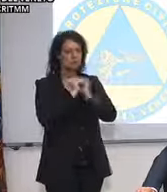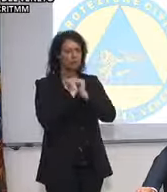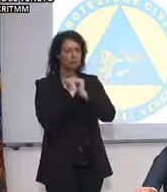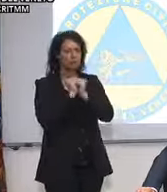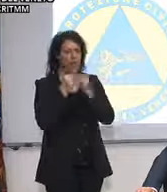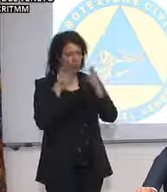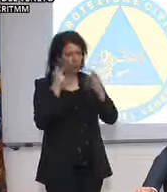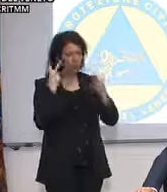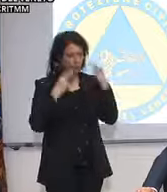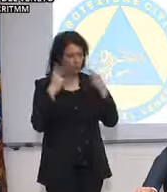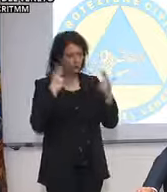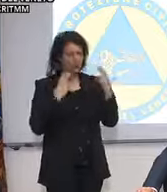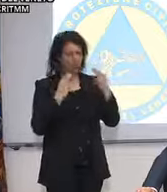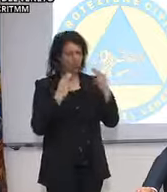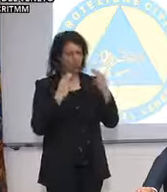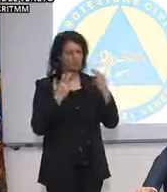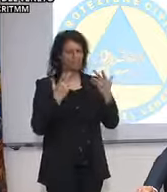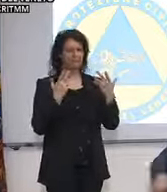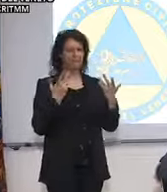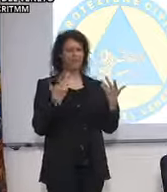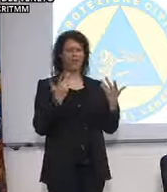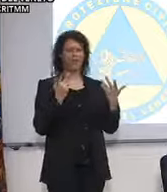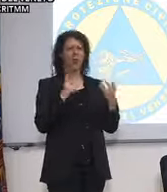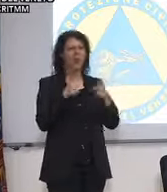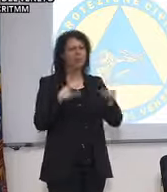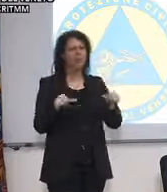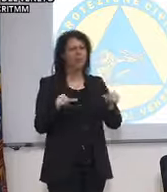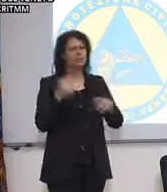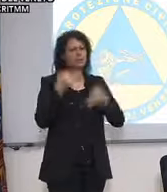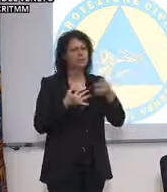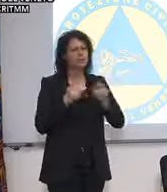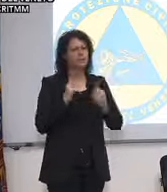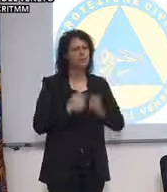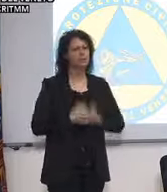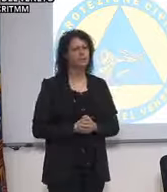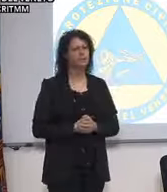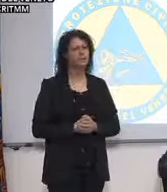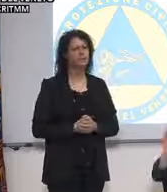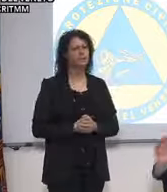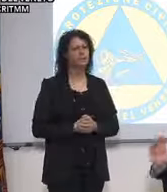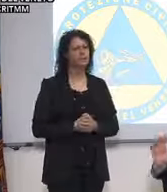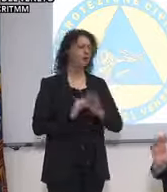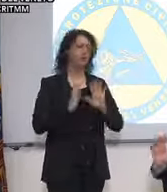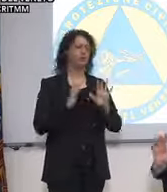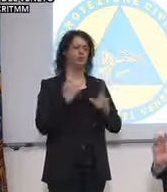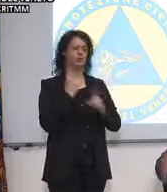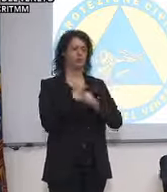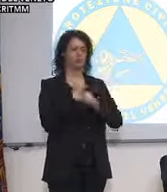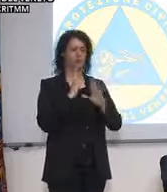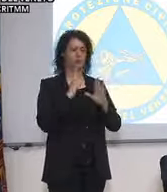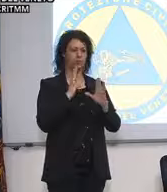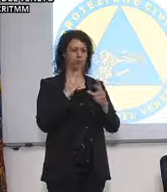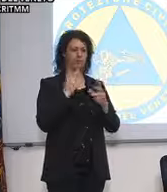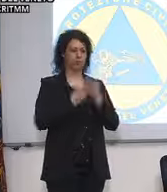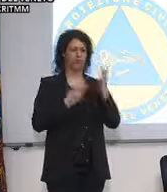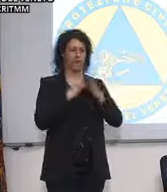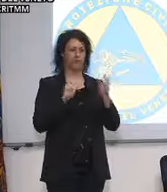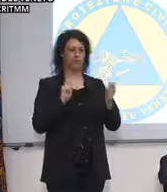capito, che presupposto giuridico c'è? Guardate, qui c'è una sola soluzione, rovesciare il ragionamento, perché quando le